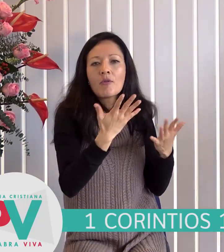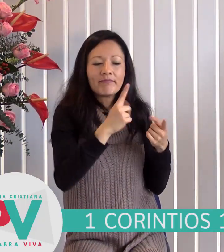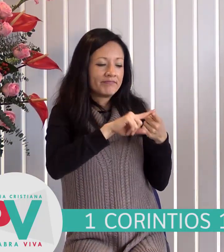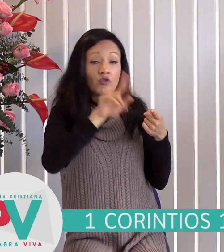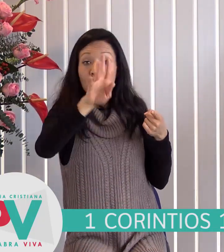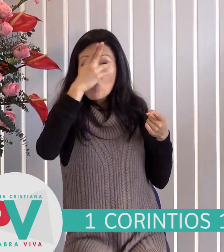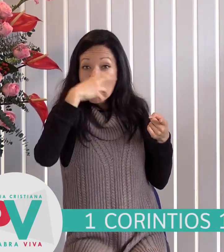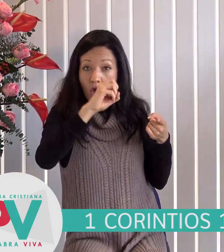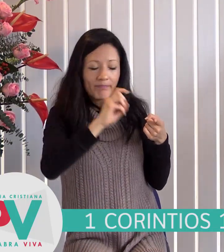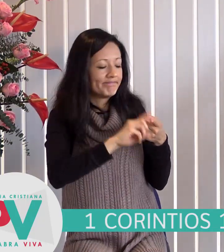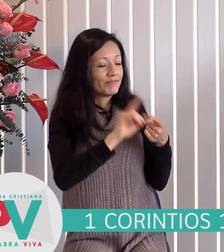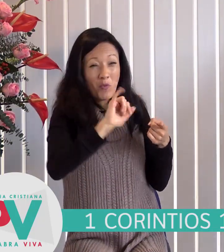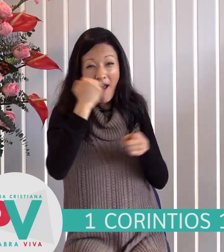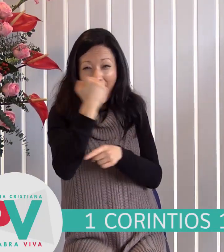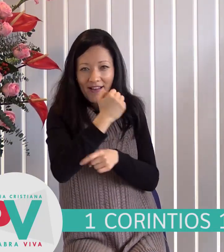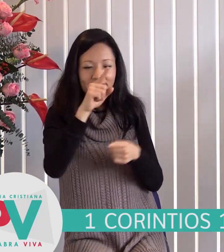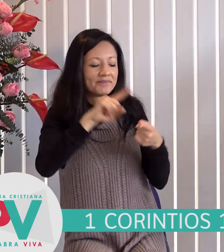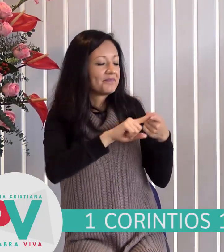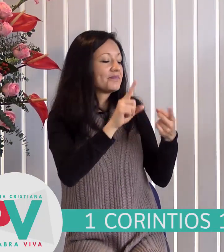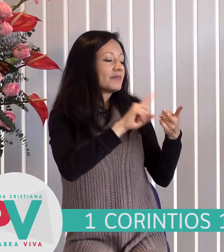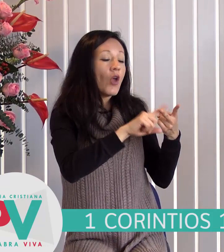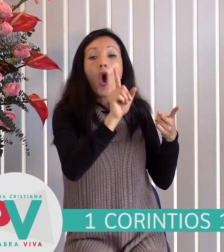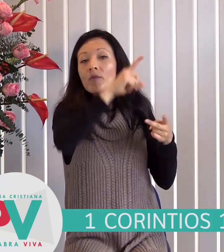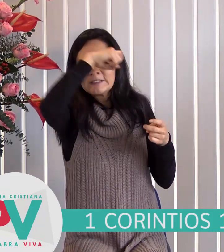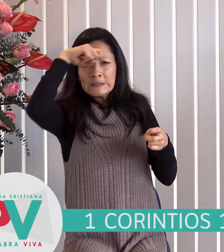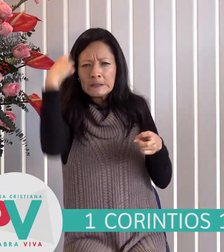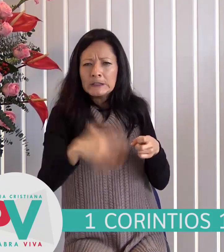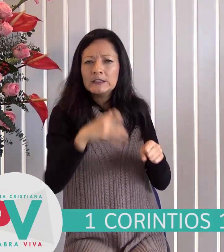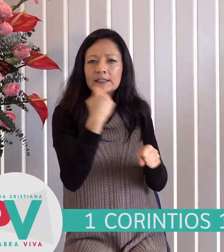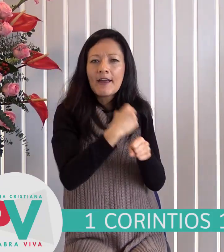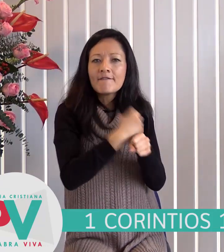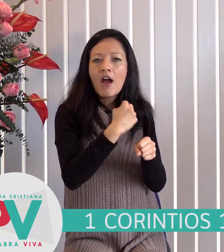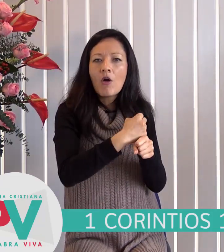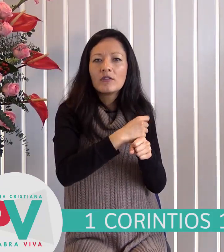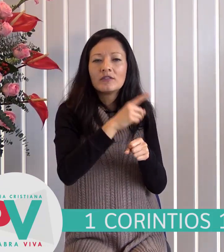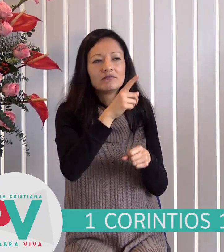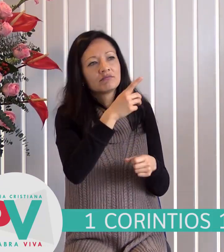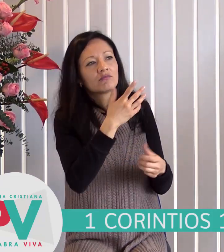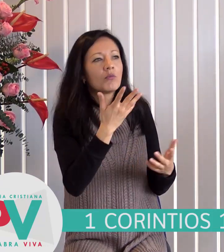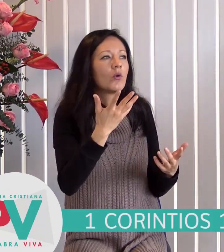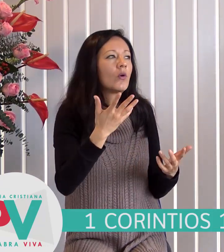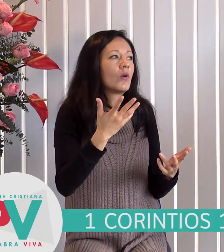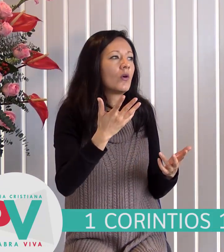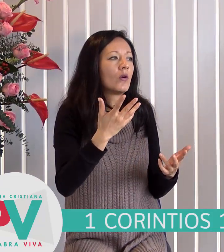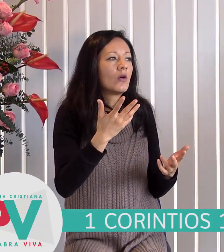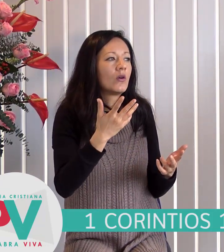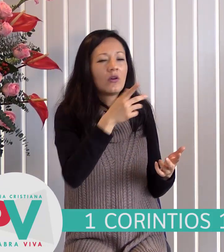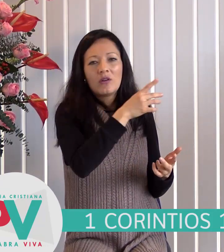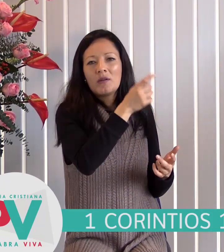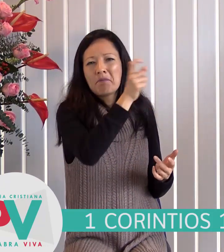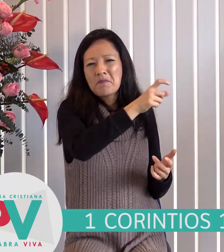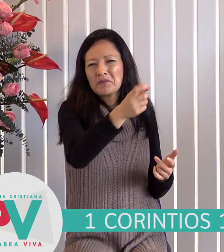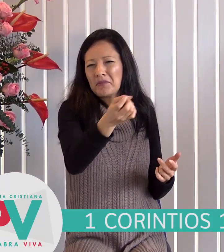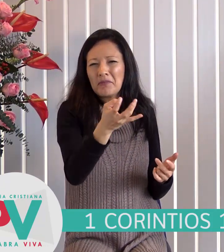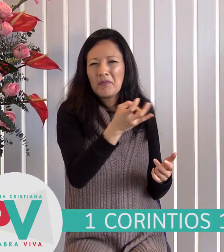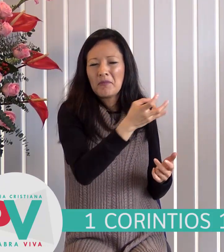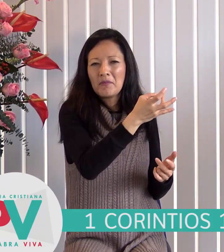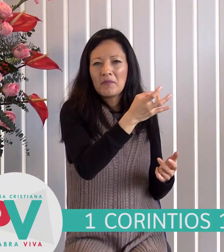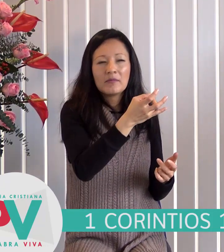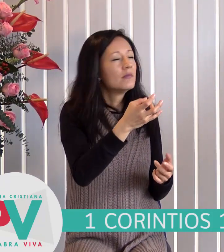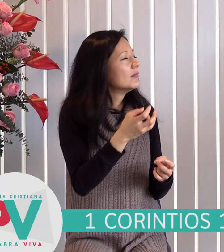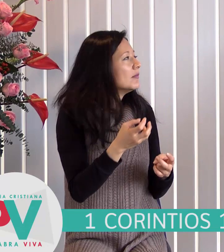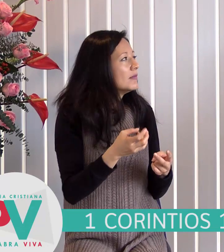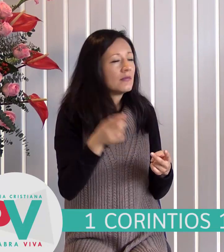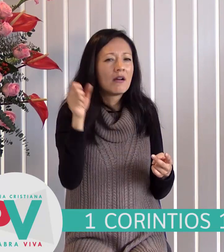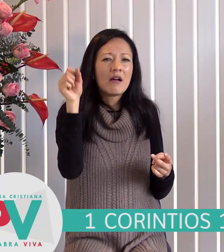como Abraham, así sea el trabajo como en los bobos que son workahólicos. Bueno,